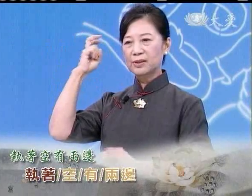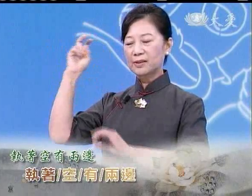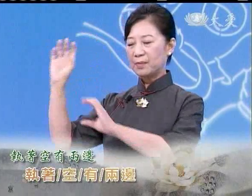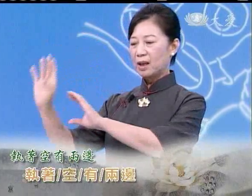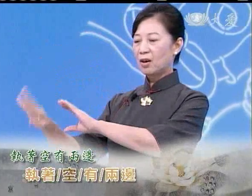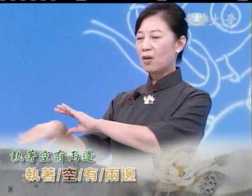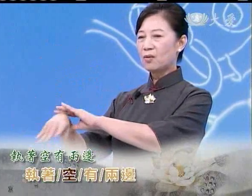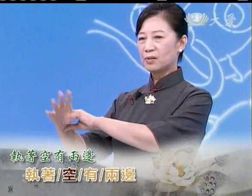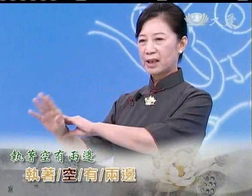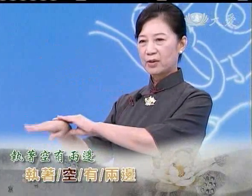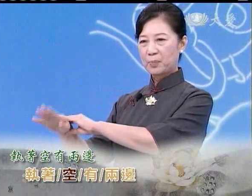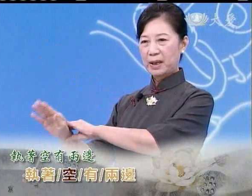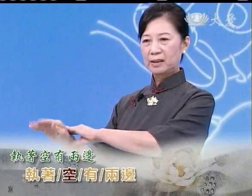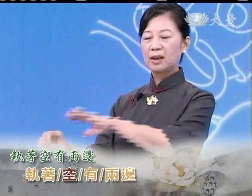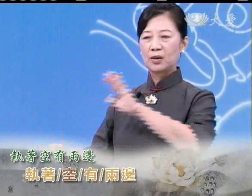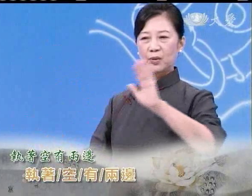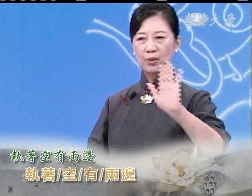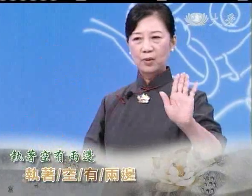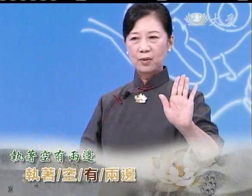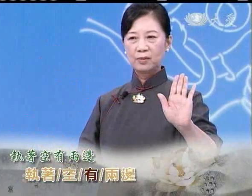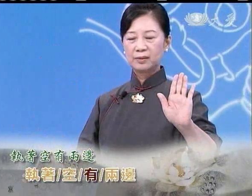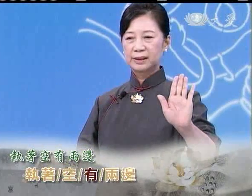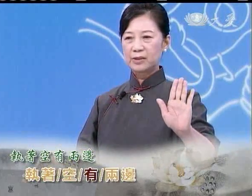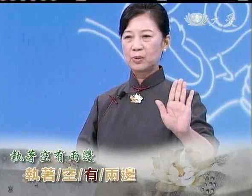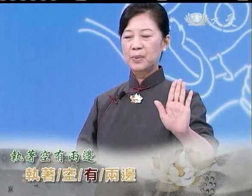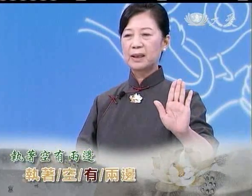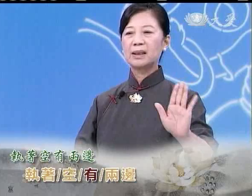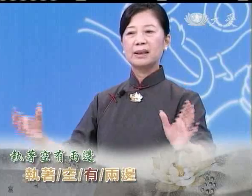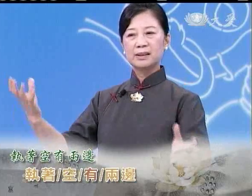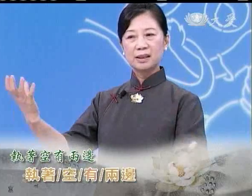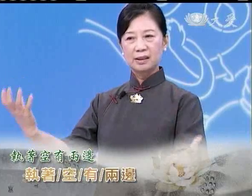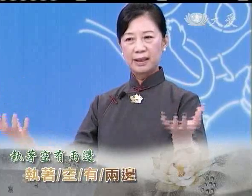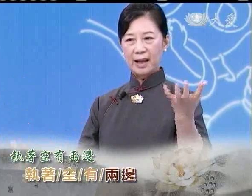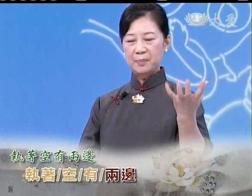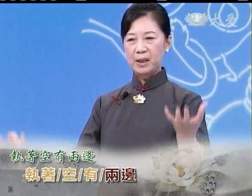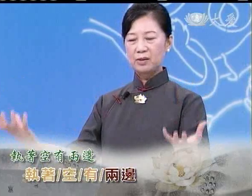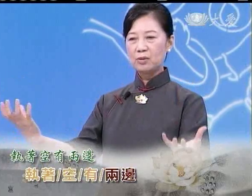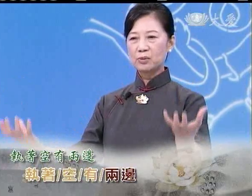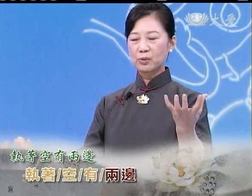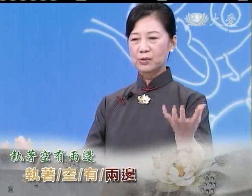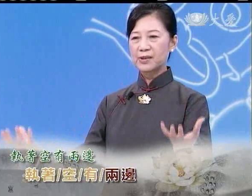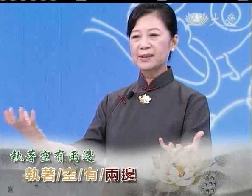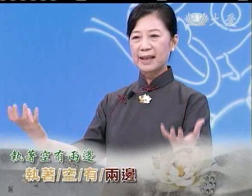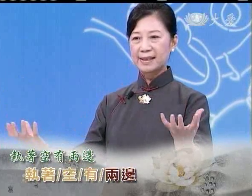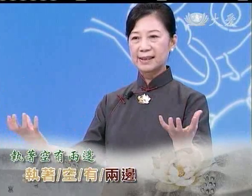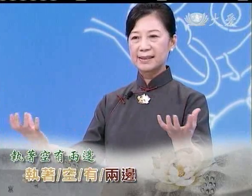势。空在右边，有在左边，这两边用手势来呈